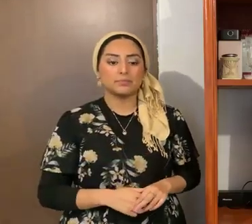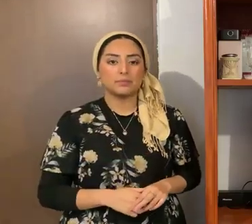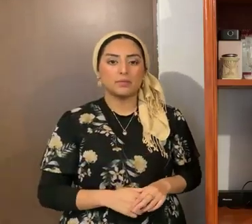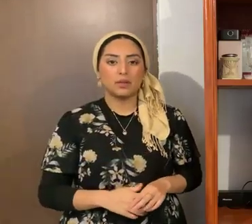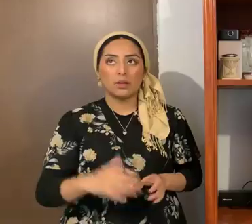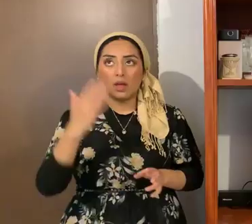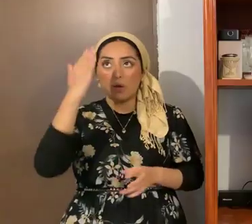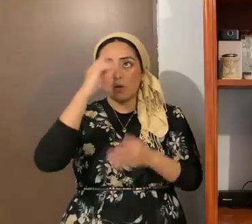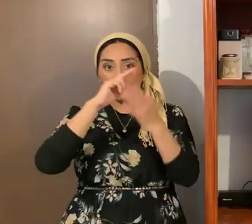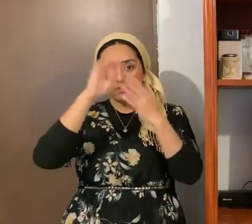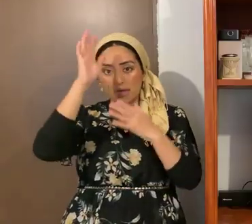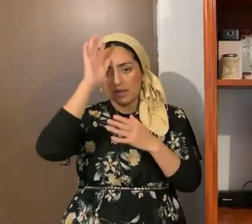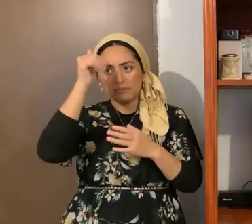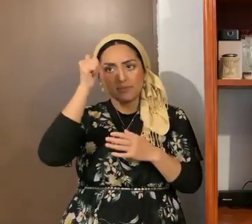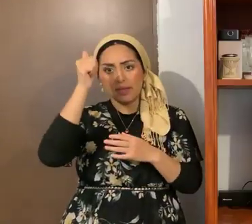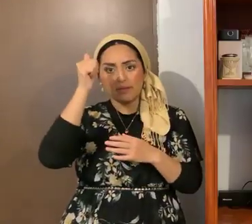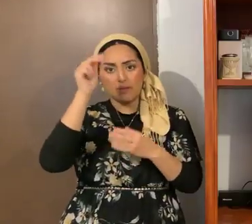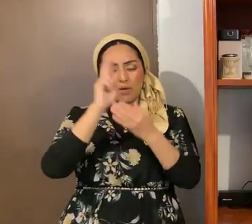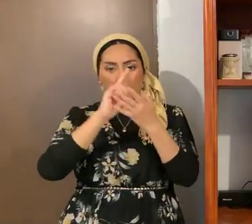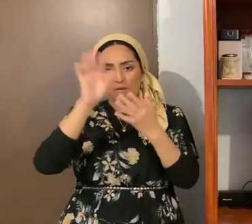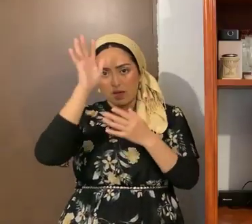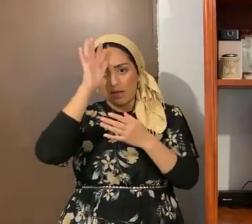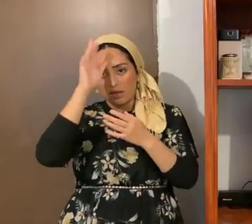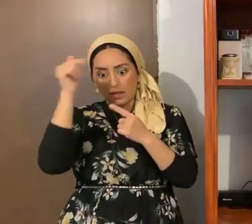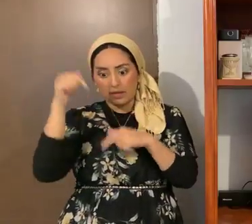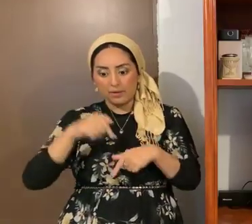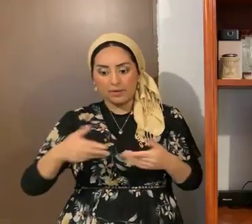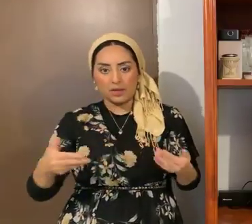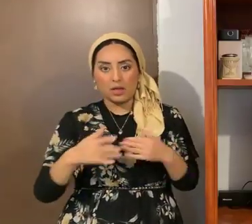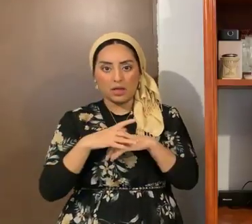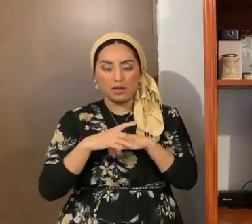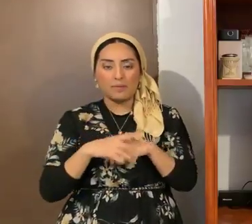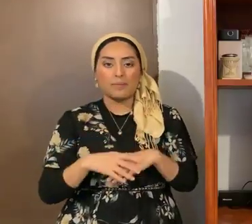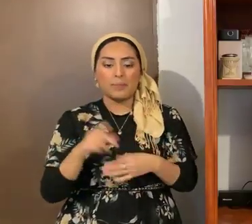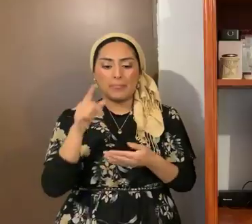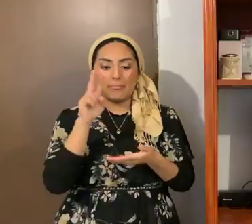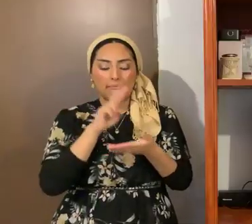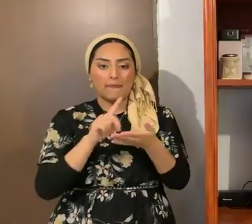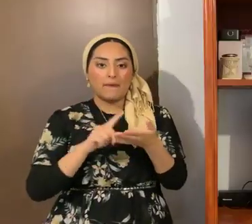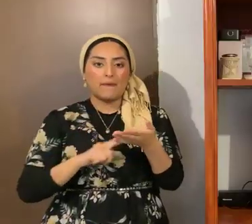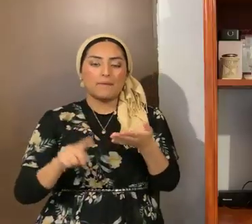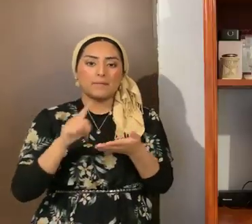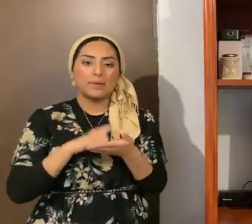por el abacados, ¿quién es el mismo? Pues, pero para venir a la tierra. Ahora vamos al Salmo